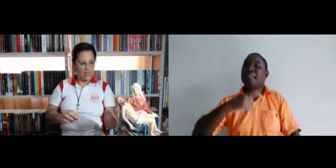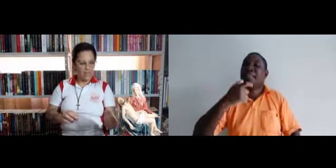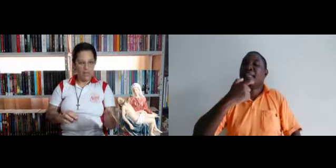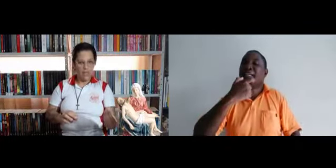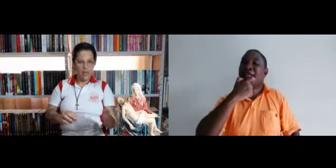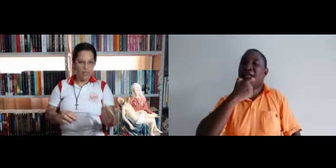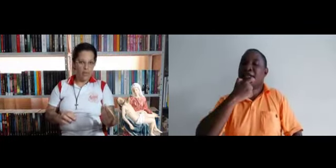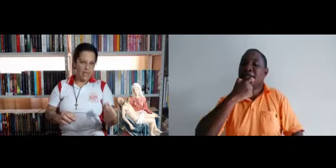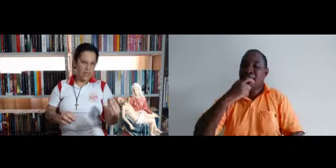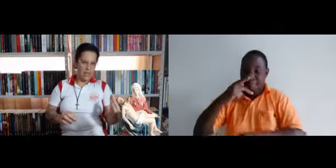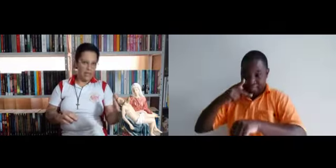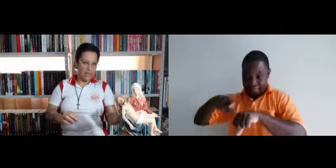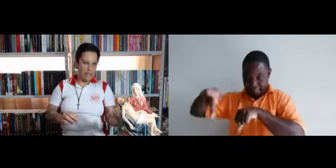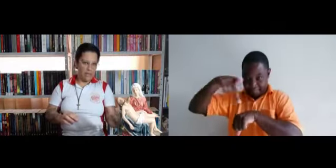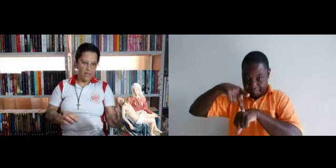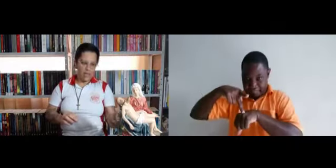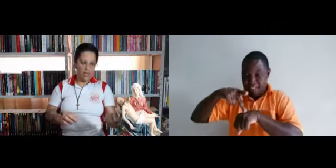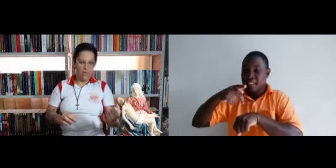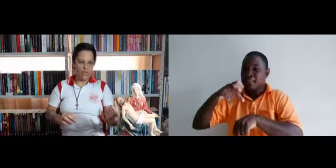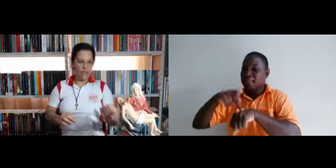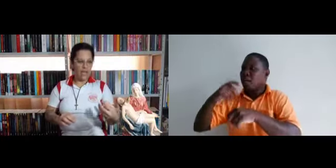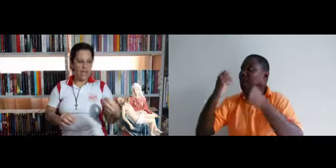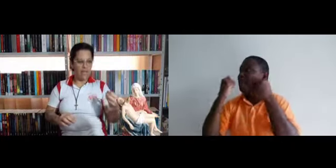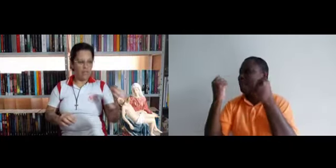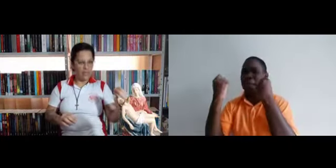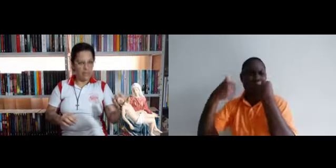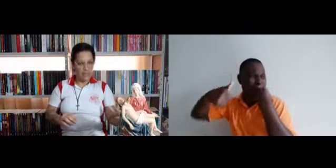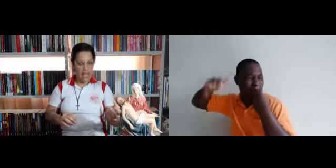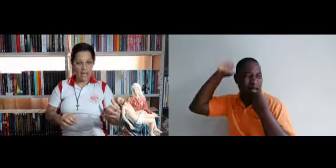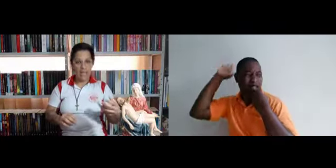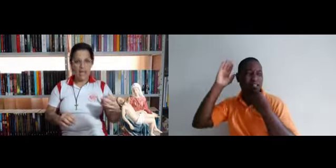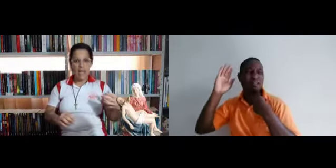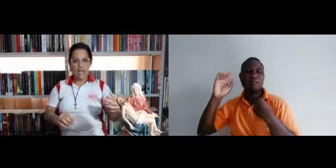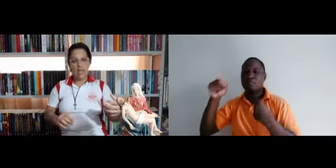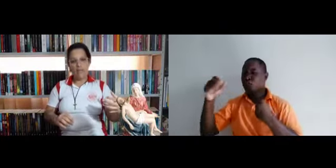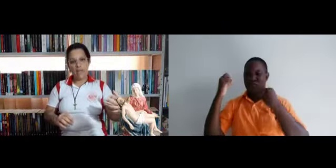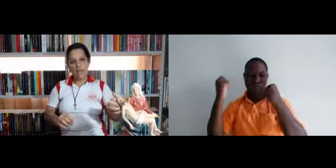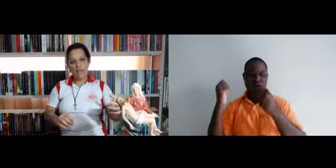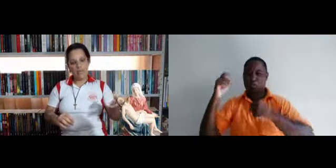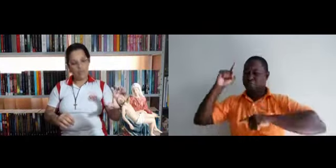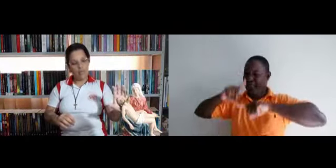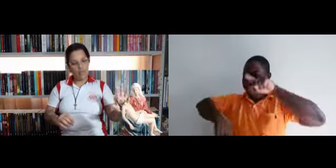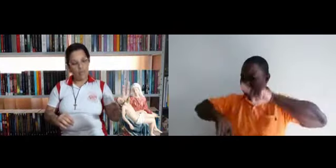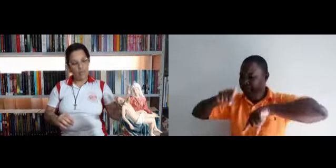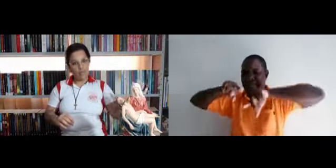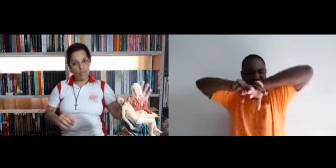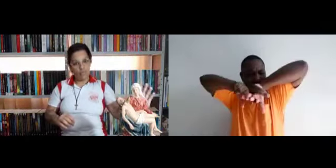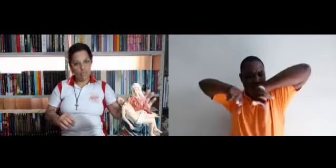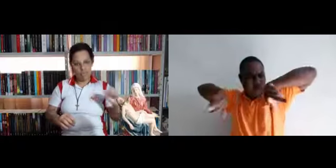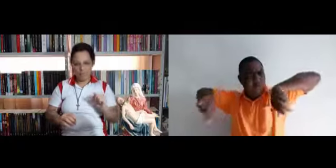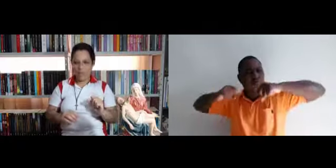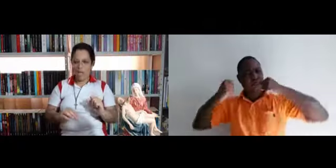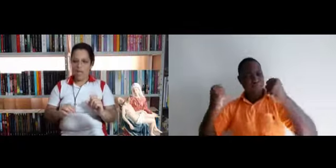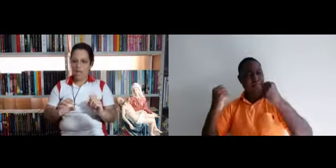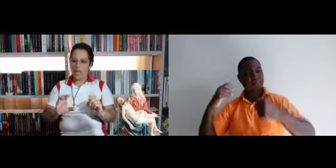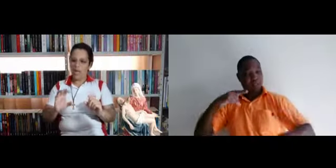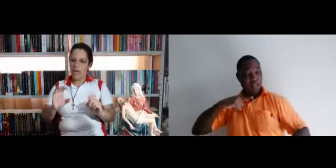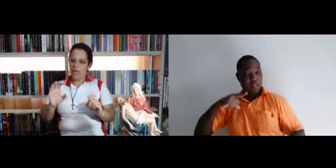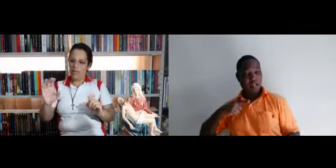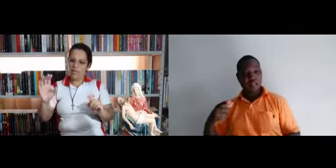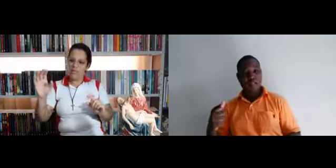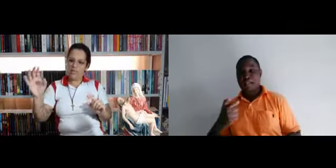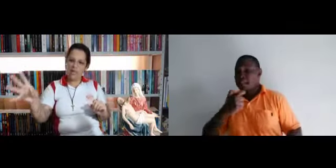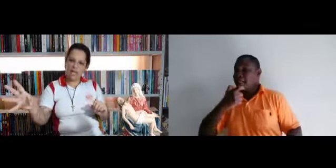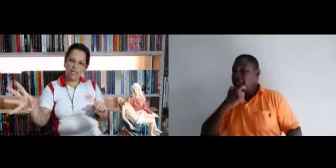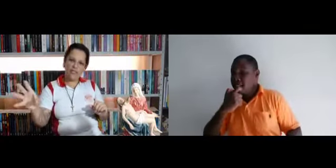Tríplice Aliança, formada pela Alemanha, já agora unificada, pela Itália e pelo Império Austro-Húngaro. E